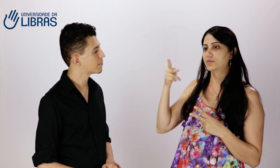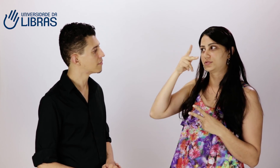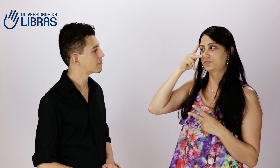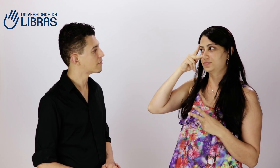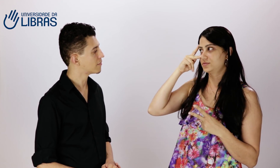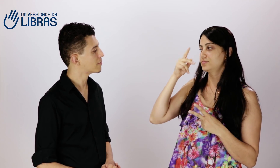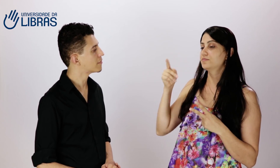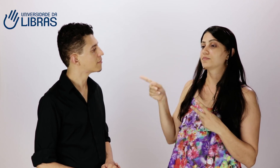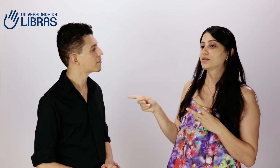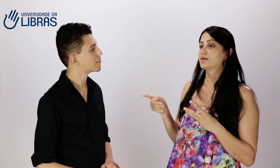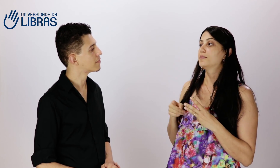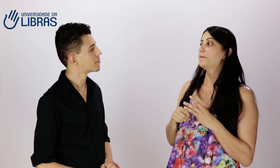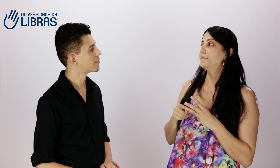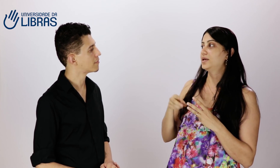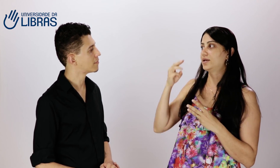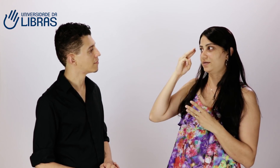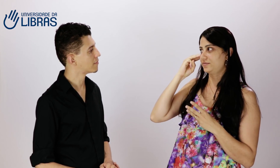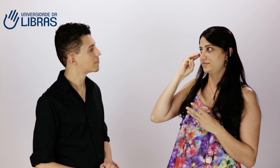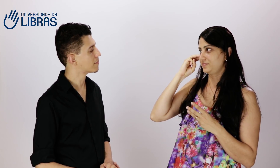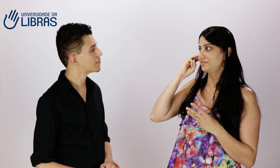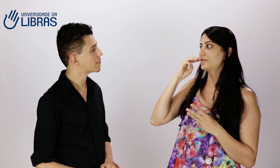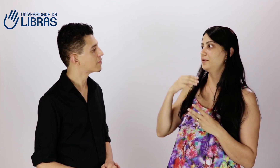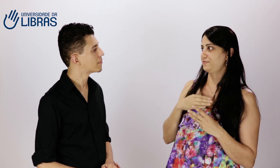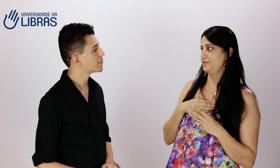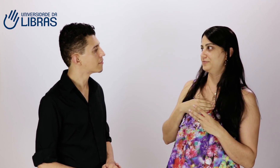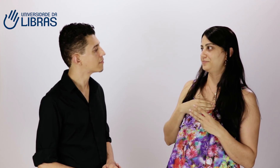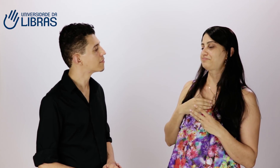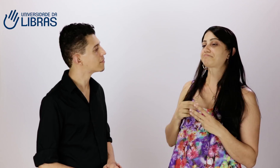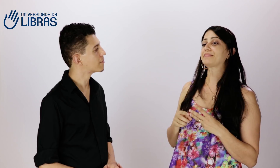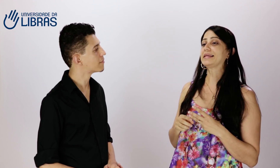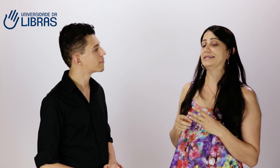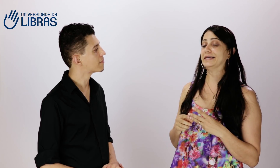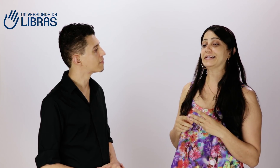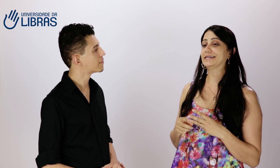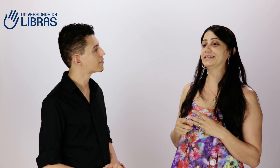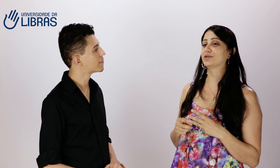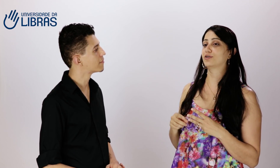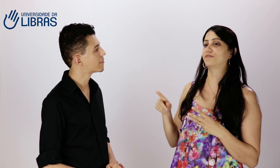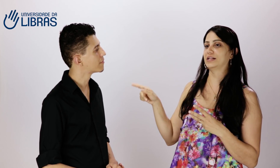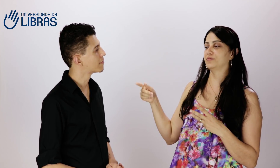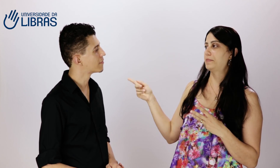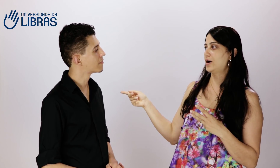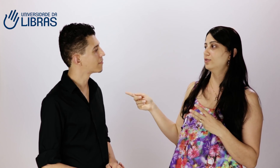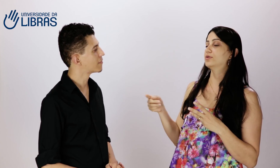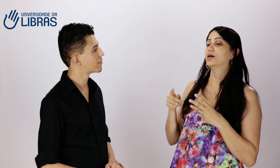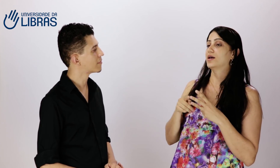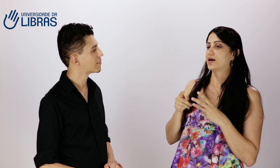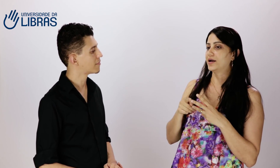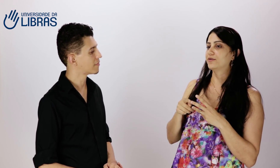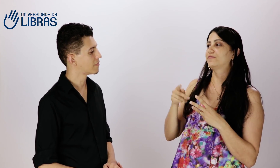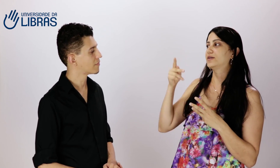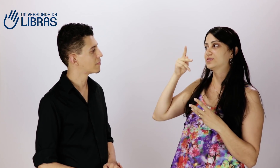meu esposo, Miguel, meu filho. E aí quando eu vou falar do Paulo, aí eu